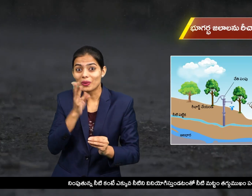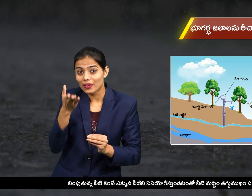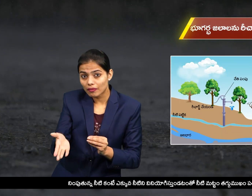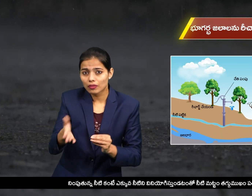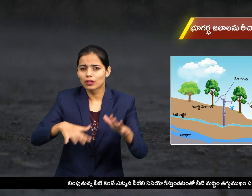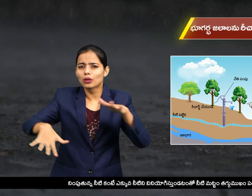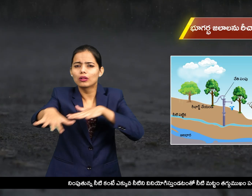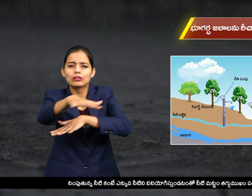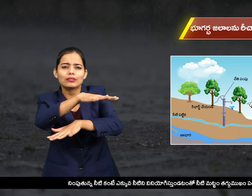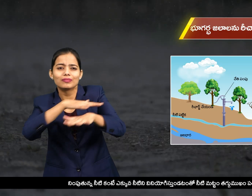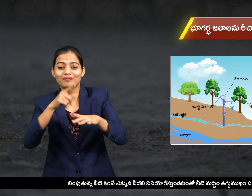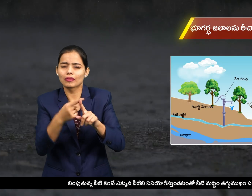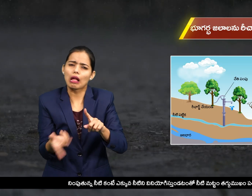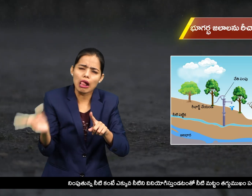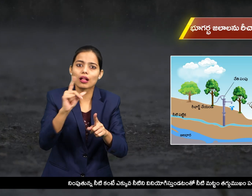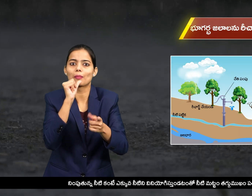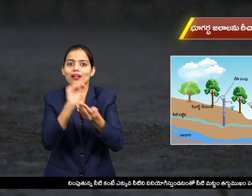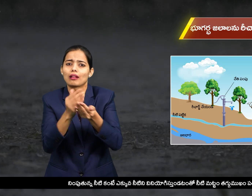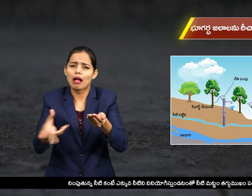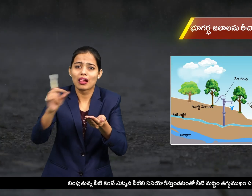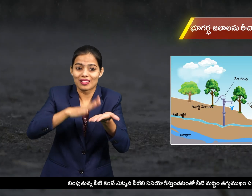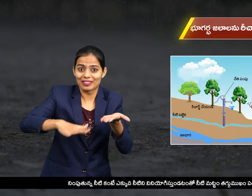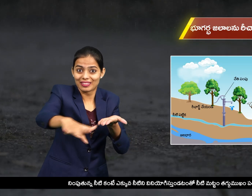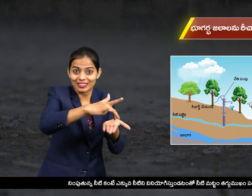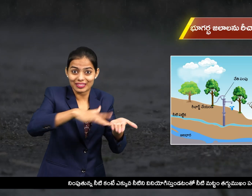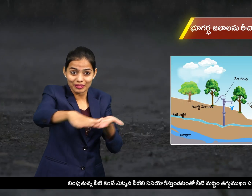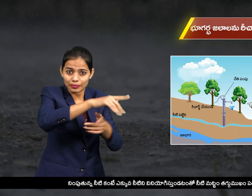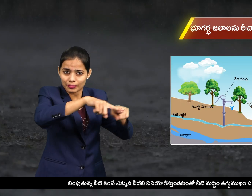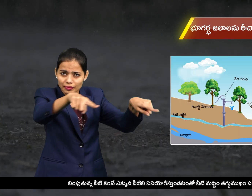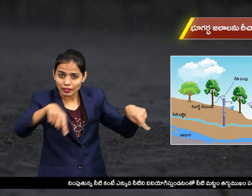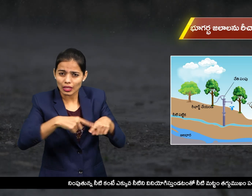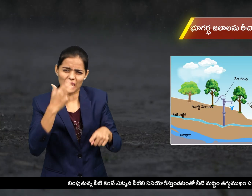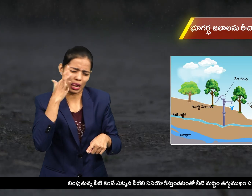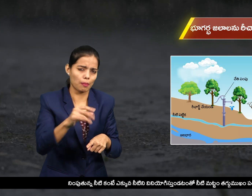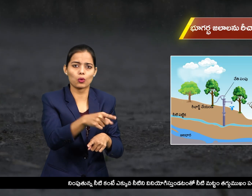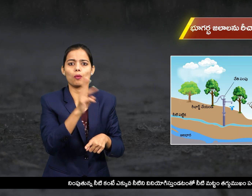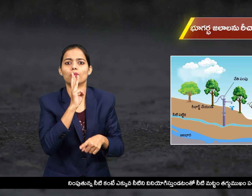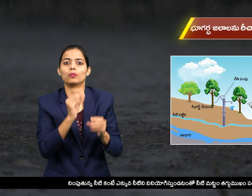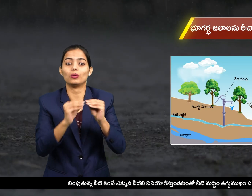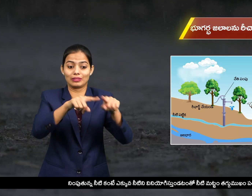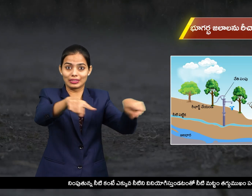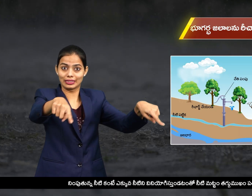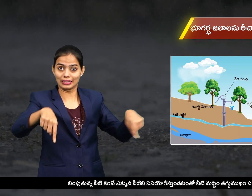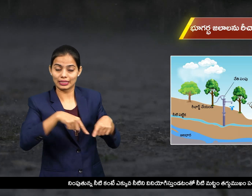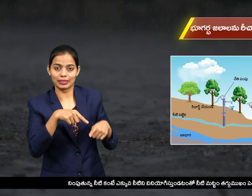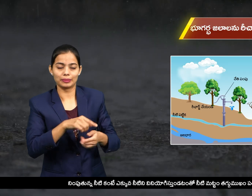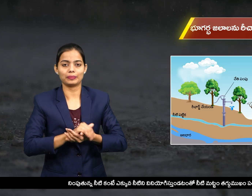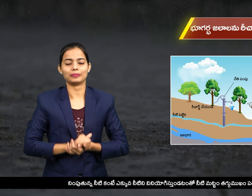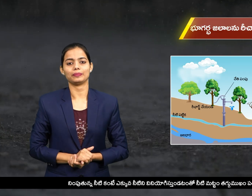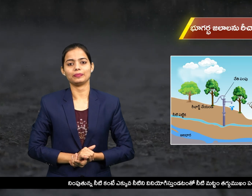నింపుతున్న నీటి కంటే ఎక్కువ నీటిని వినియోగిస్తుండటంతో నీటి మట్టం తగ్గుముఖం పడుతుంది.